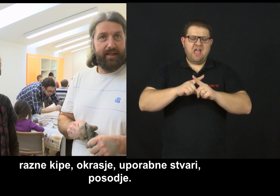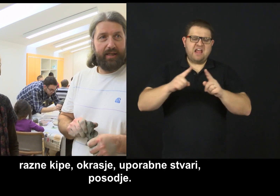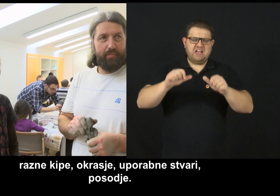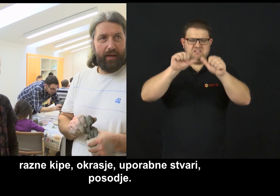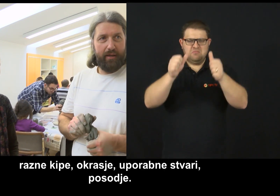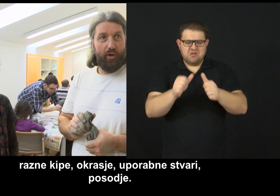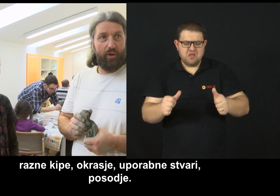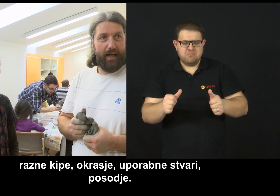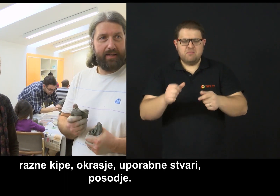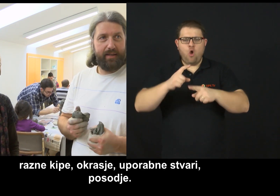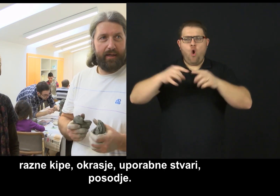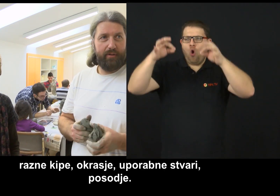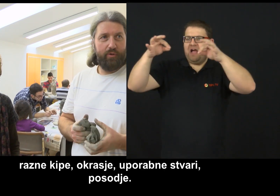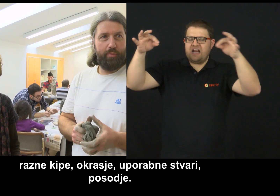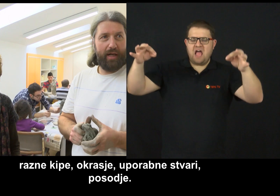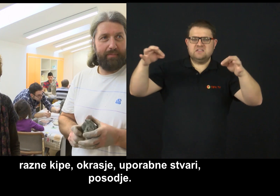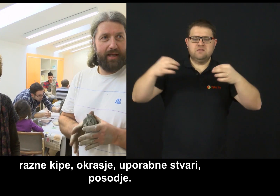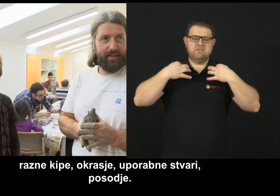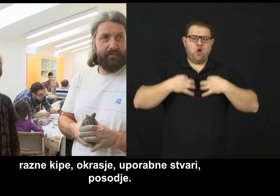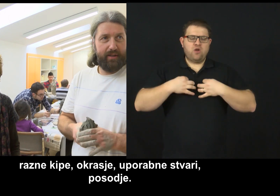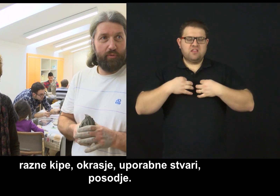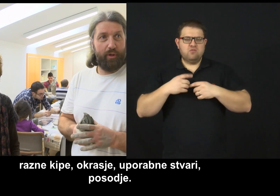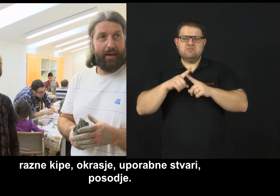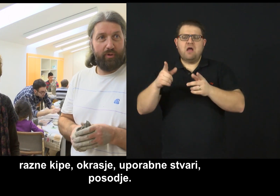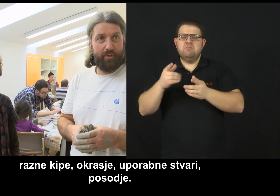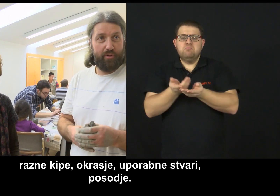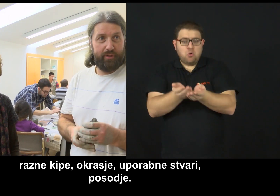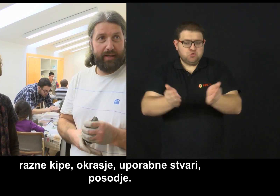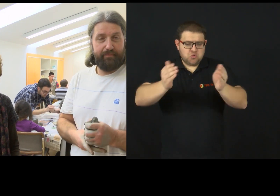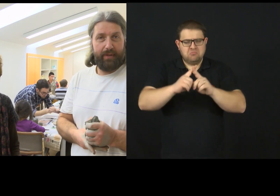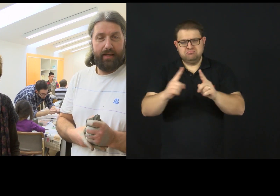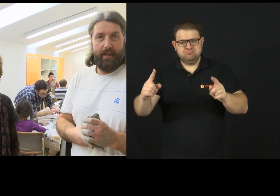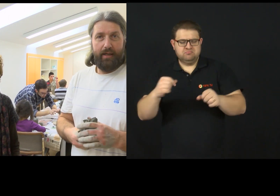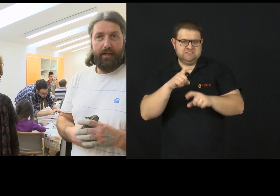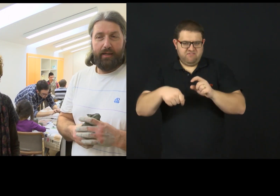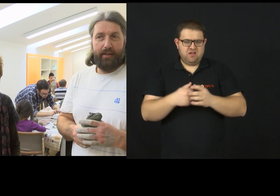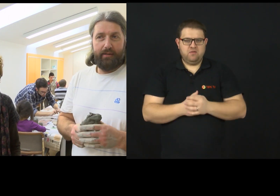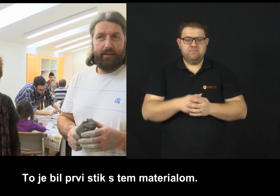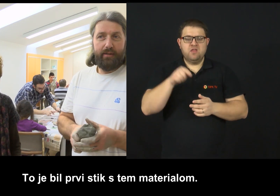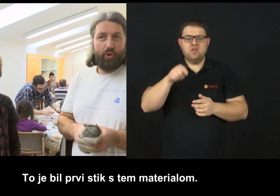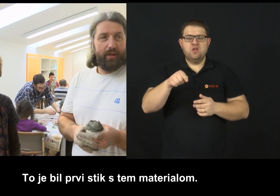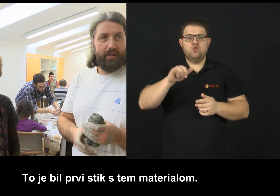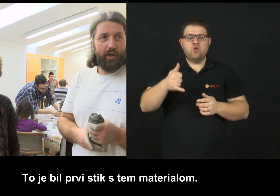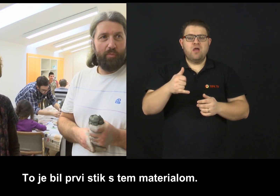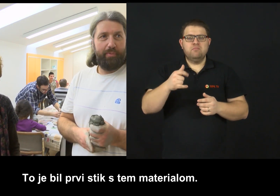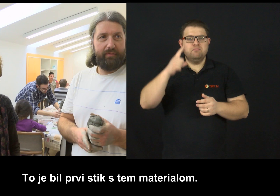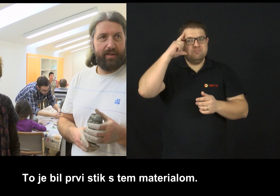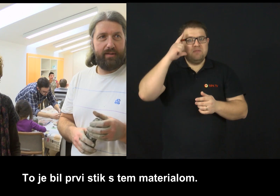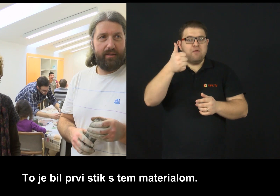razne kipe, okrasje, uporabne stvari, uporabno posodje. In to je njihov prvi stik